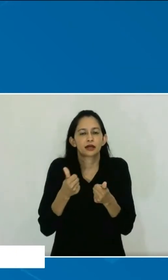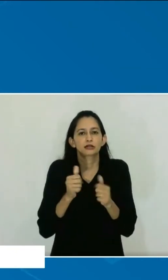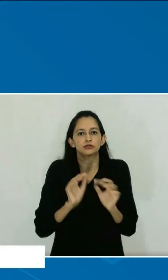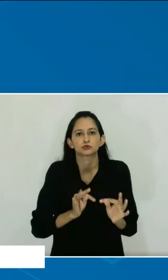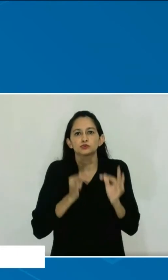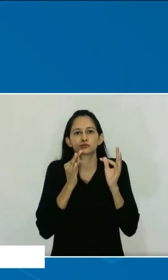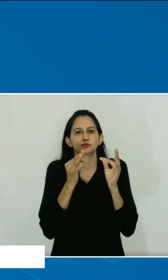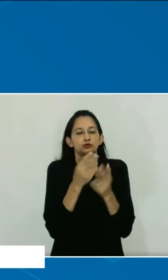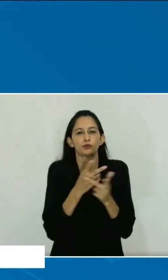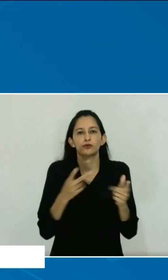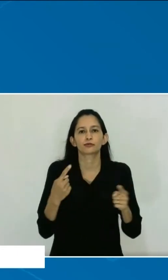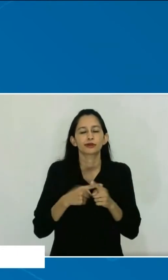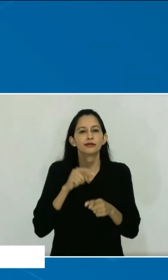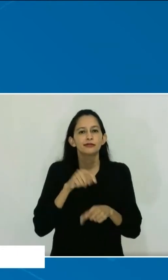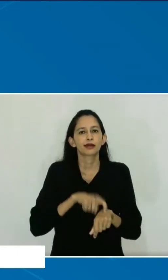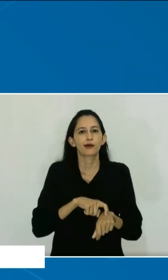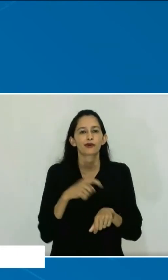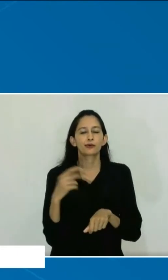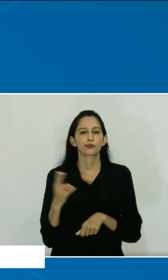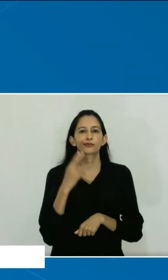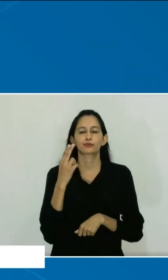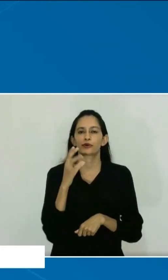questão emergencial.